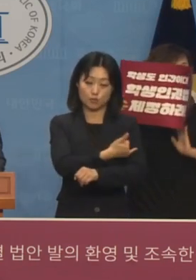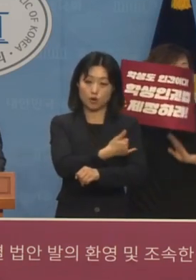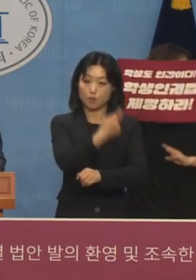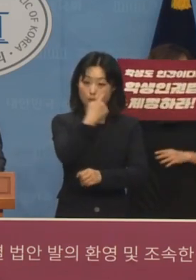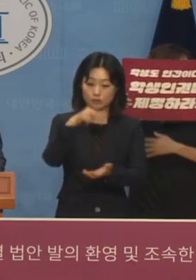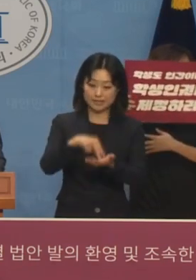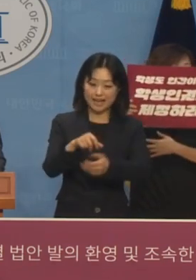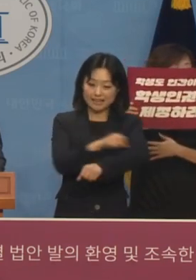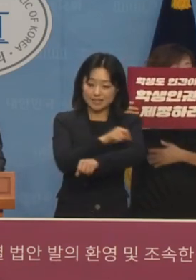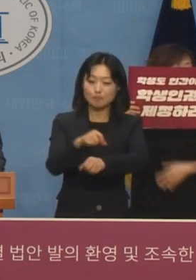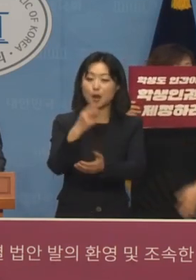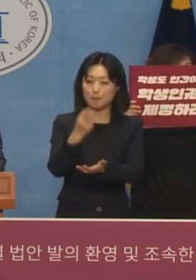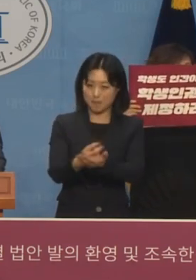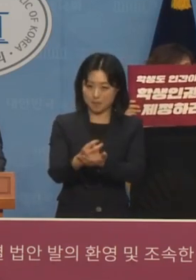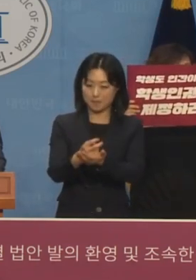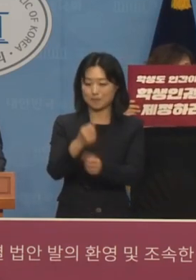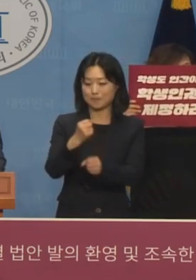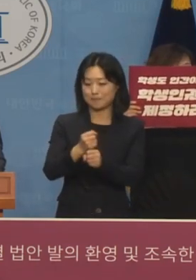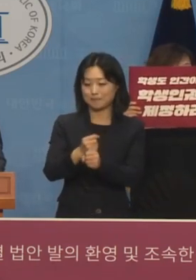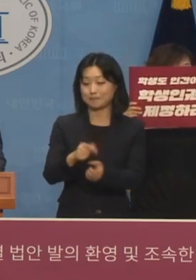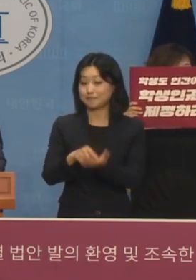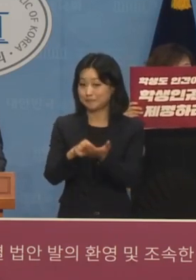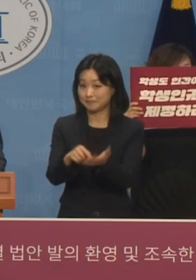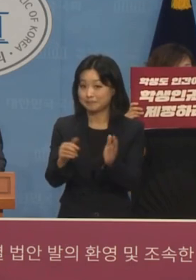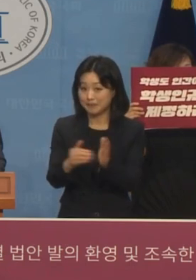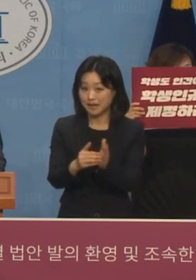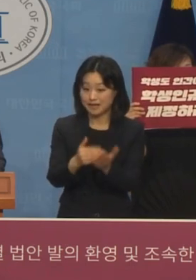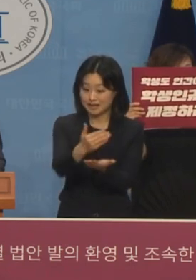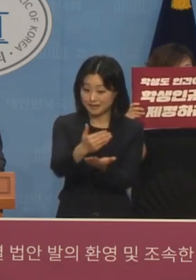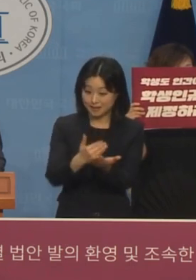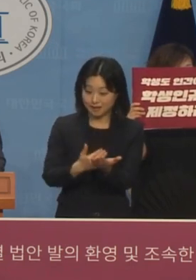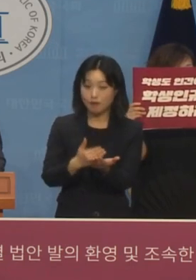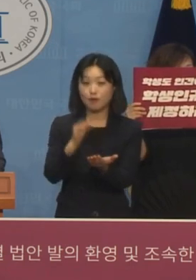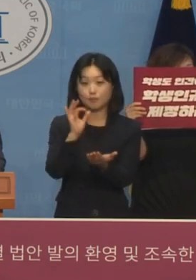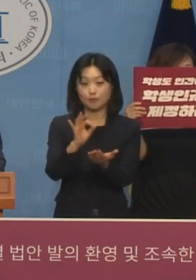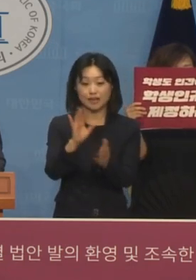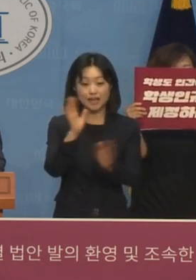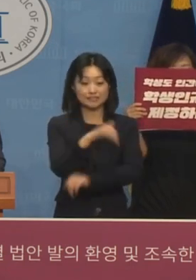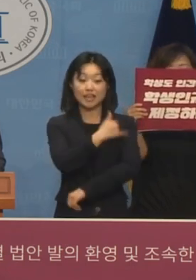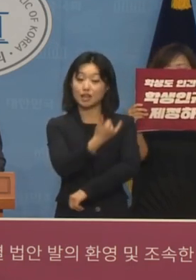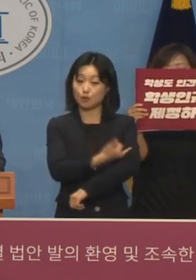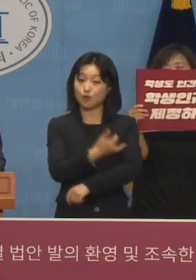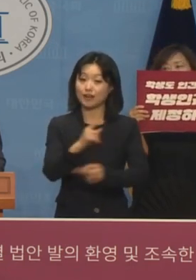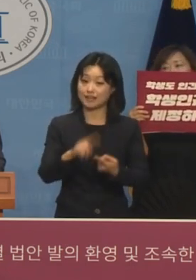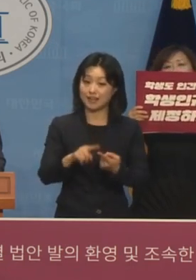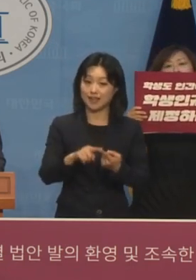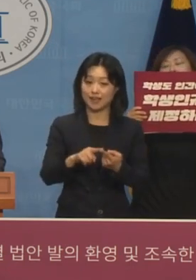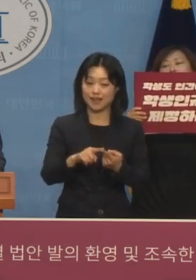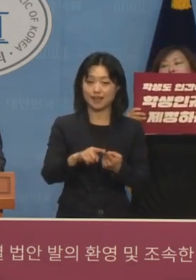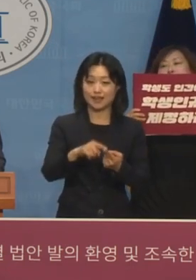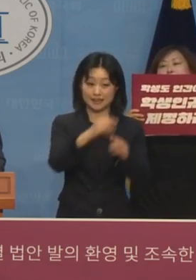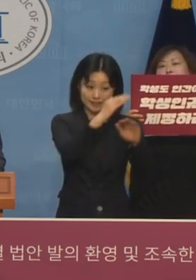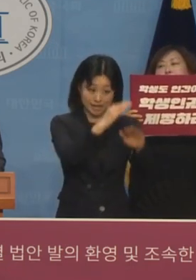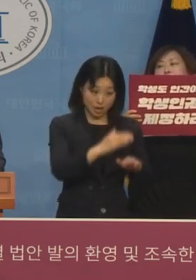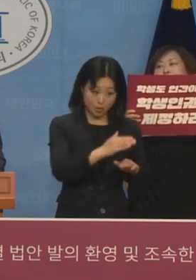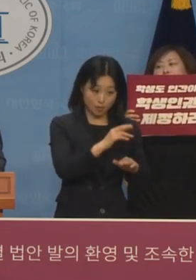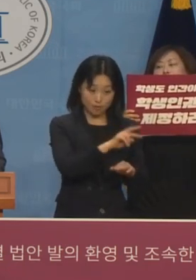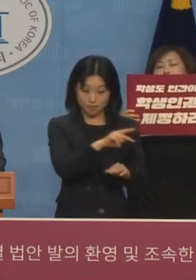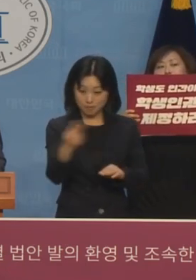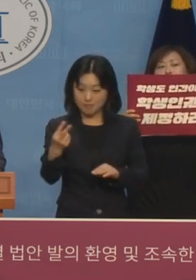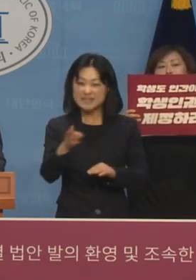특별 법안을 대표 발의했다. 이 법안은 그간 대표적인 학생 인권의 내용들을 법률로 확인하고